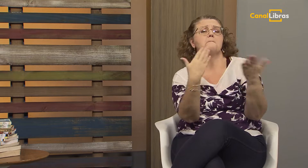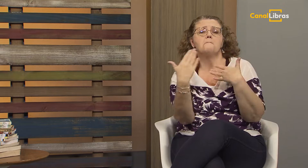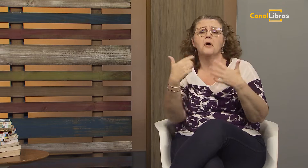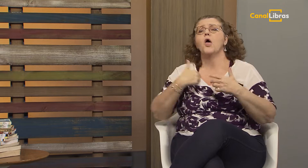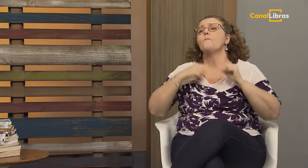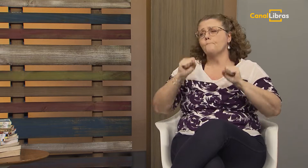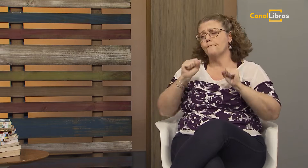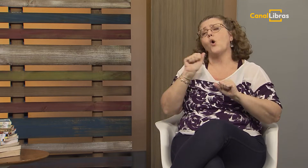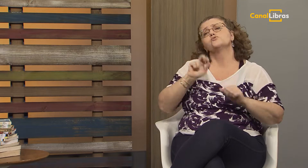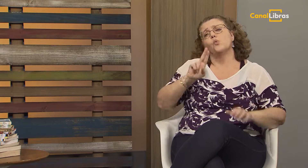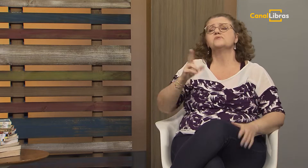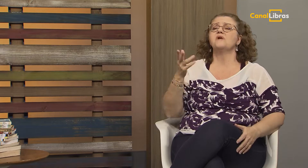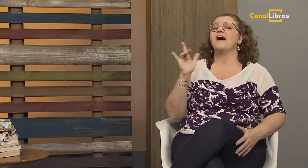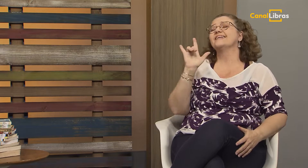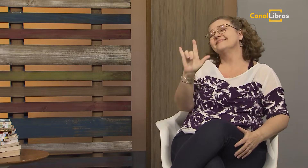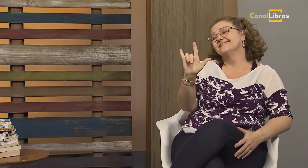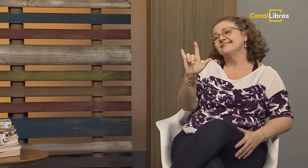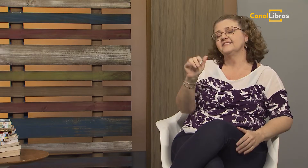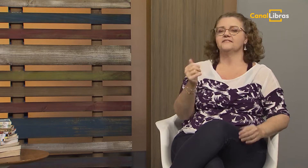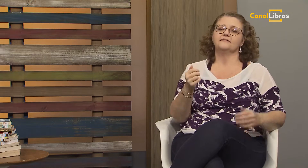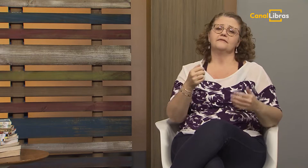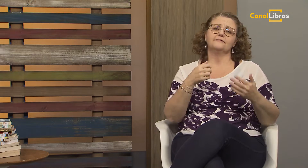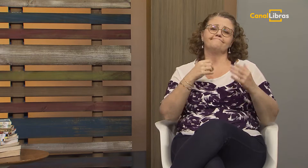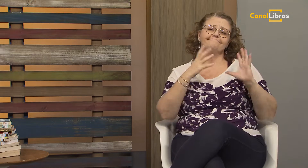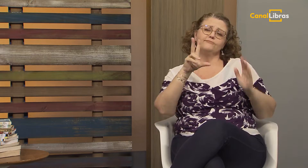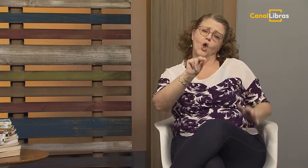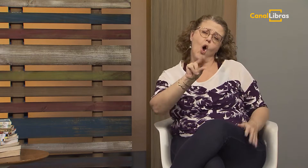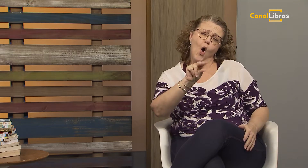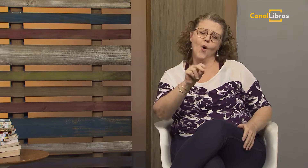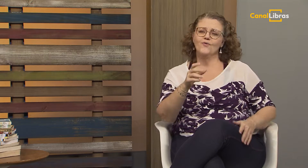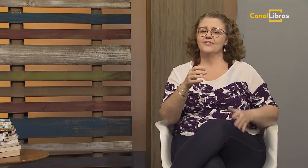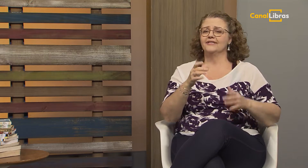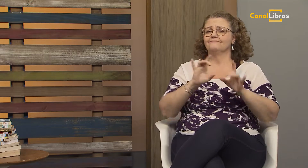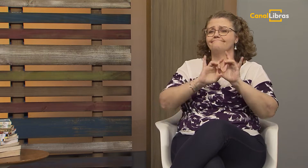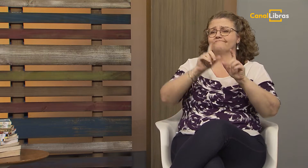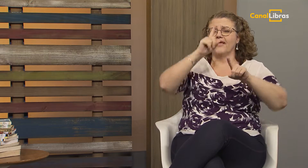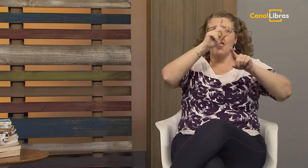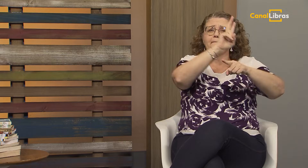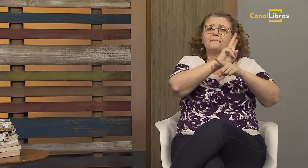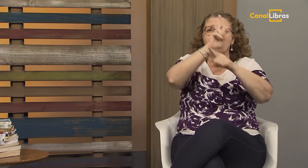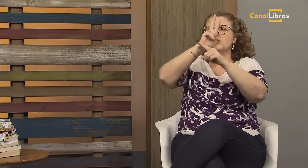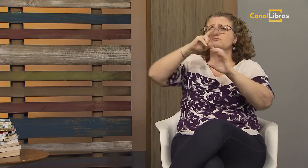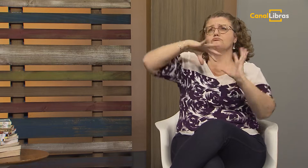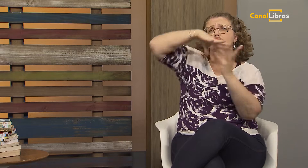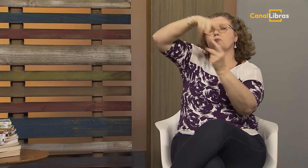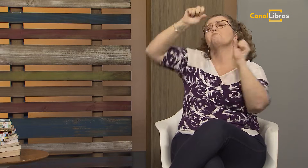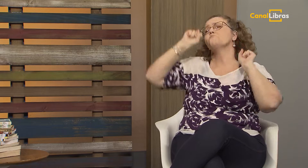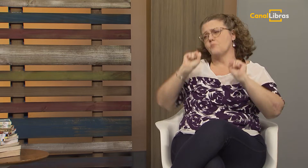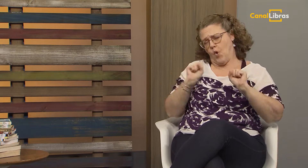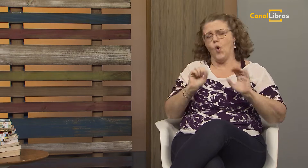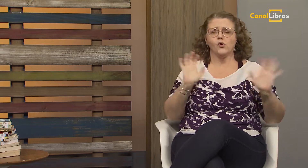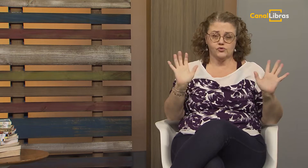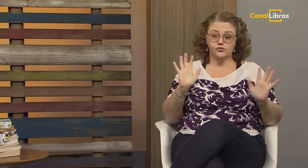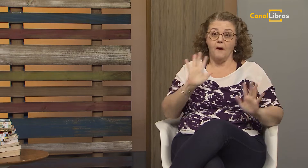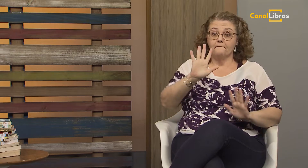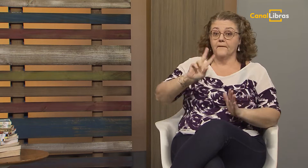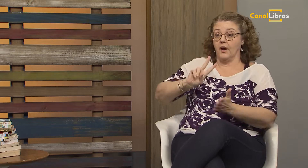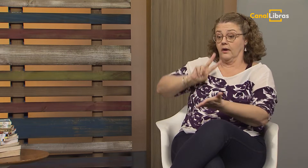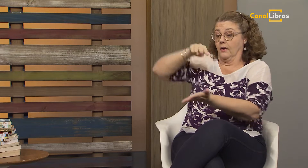maneira informal, posso usar esse sinal de I love you, no, enfim. Usar vários outros empréstimos linguísticos